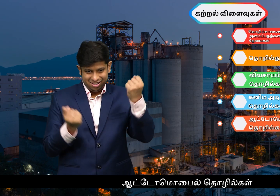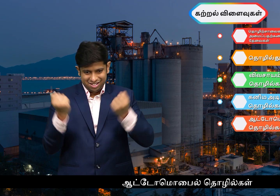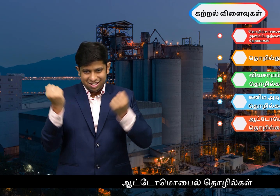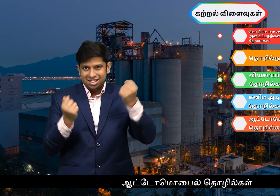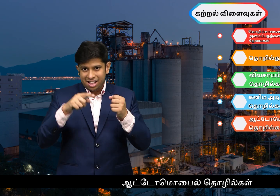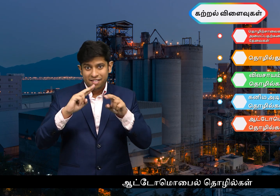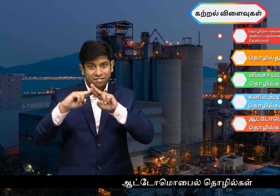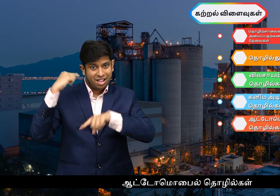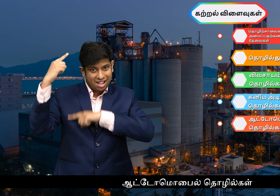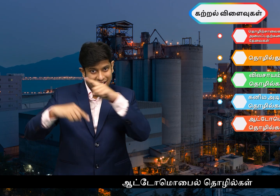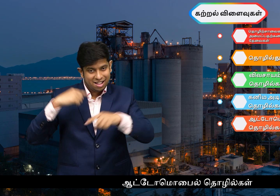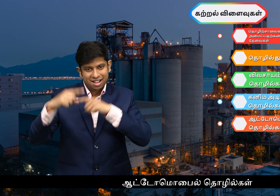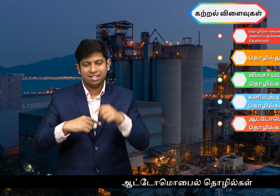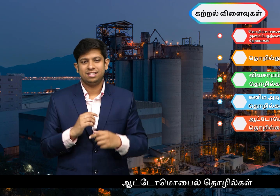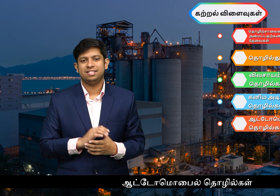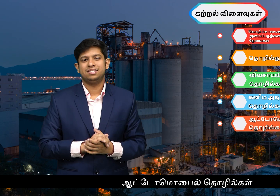ஆட்டோமொபைல் தொழில்கள்,